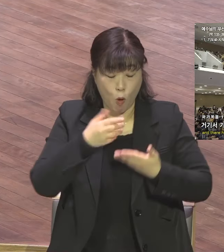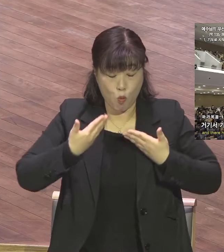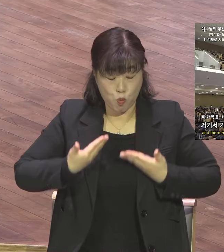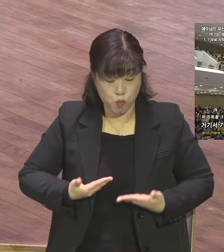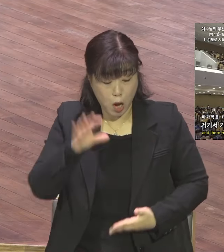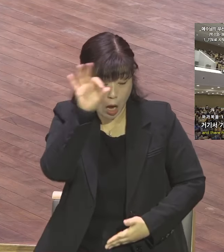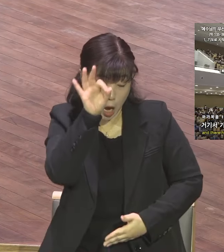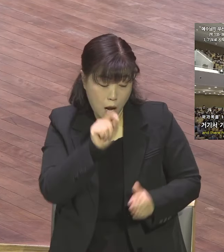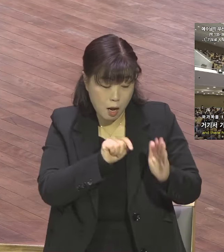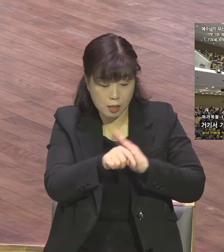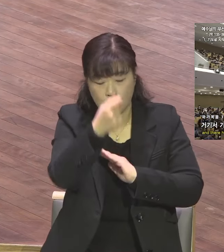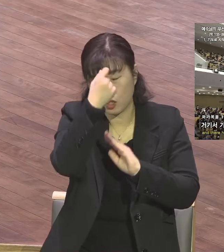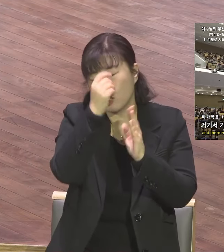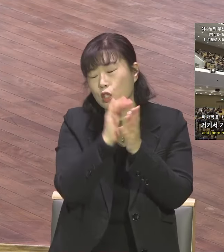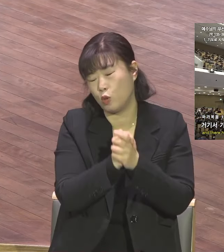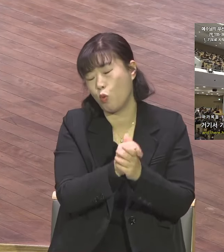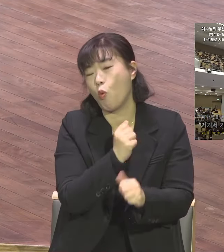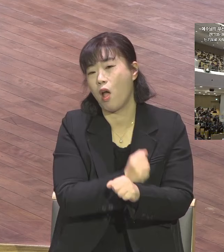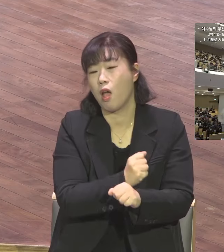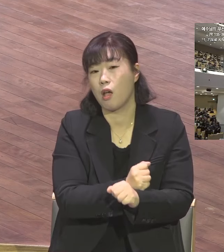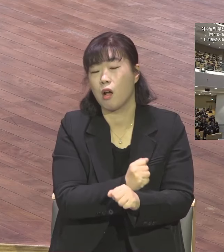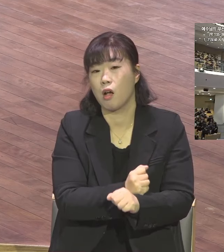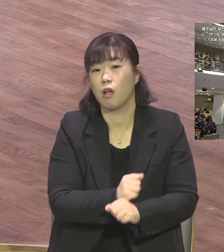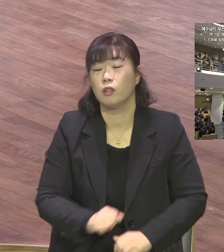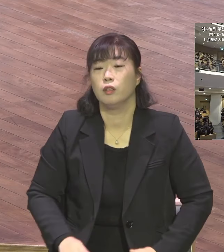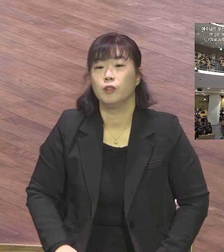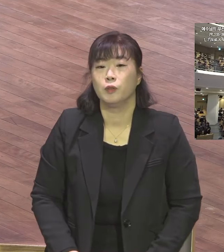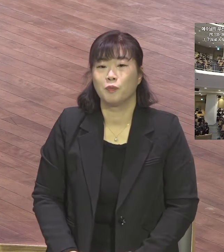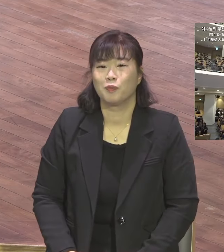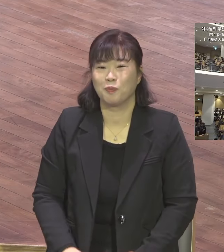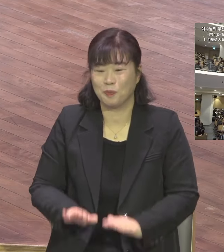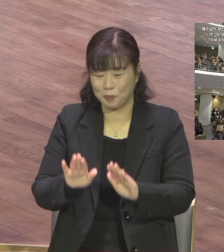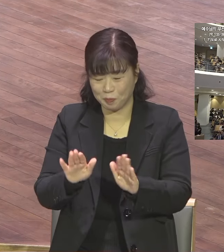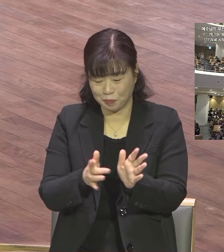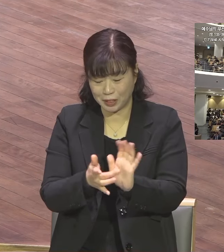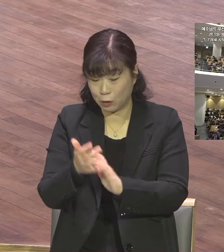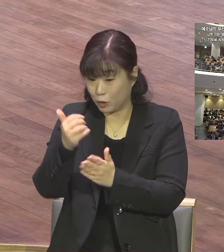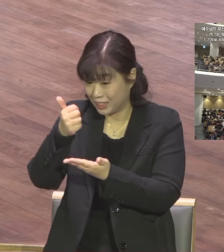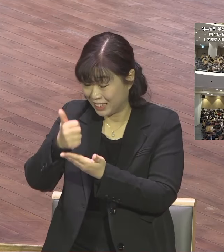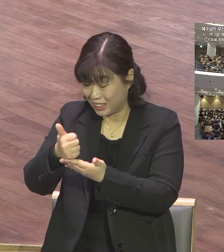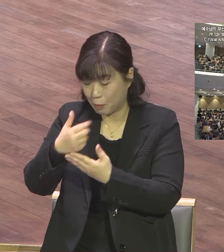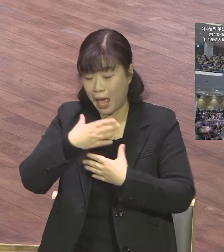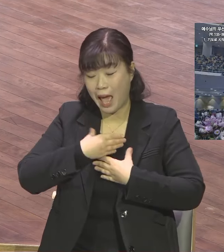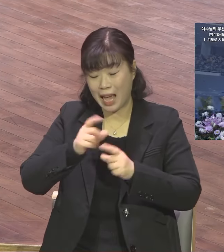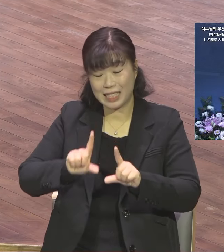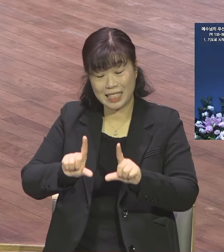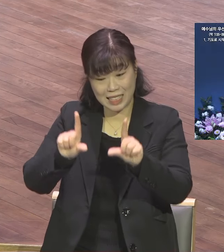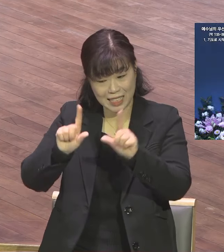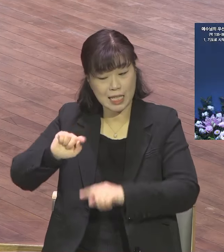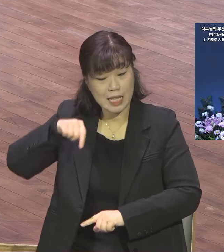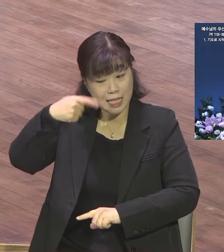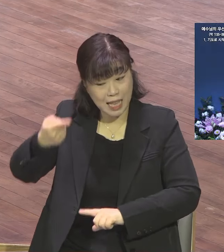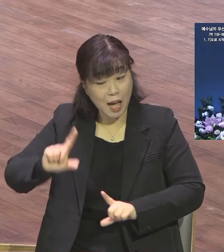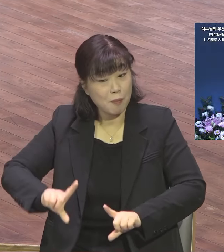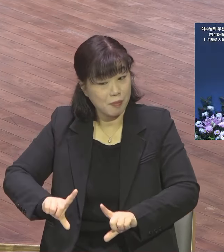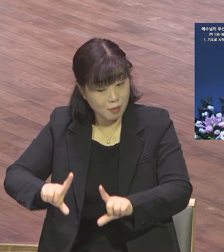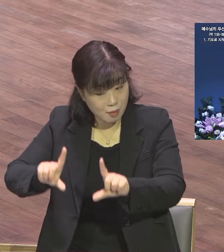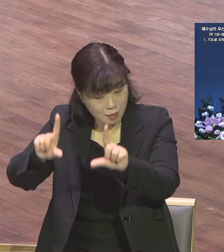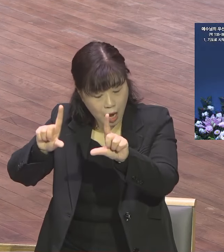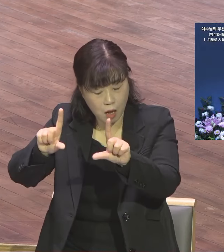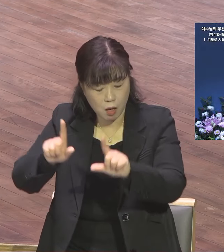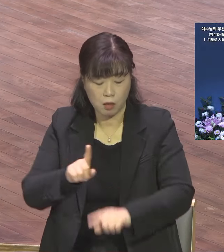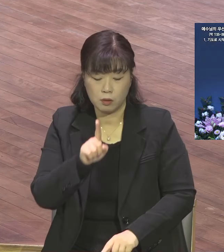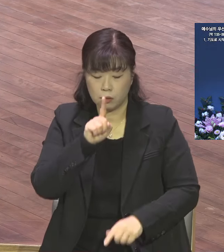거기서 기도하시더니 예수님께서 안식일 다음날 새벽이 밝기 전에 한적한 곳에 가서